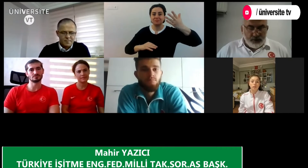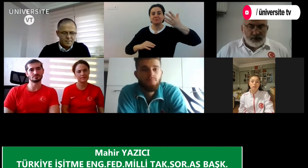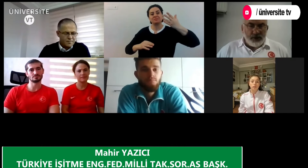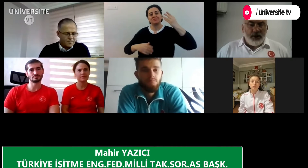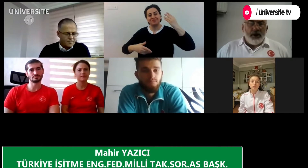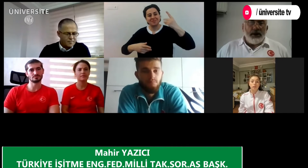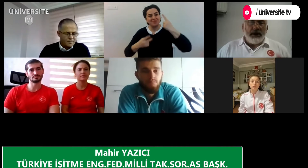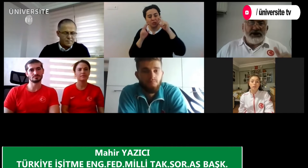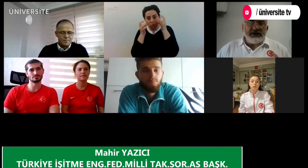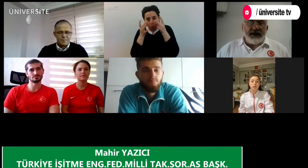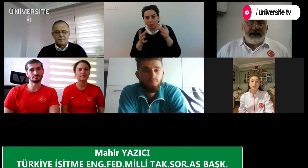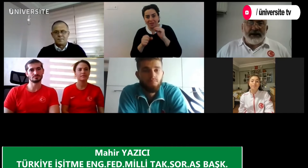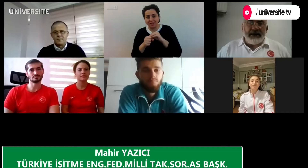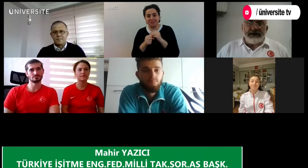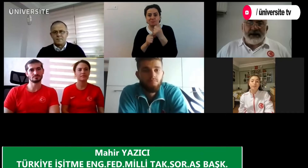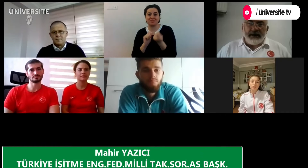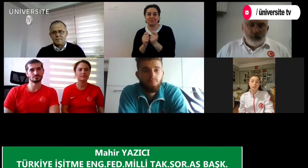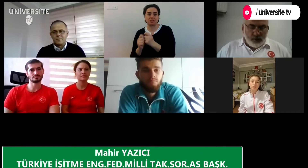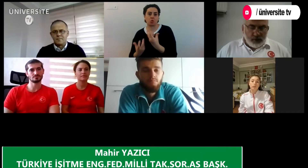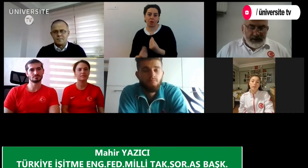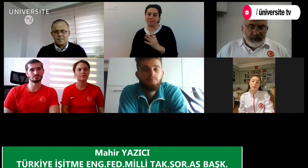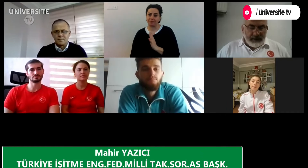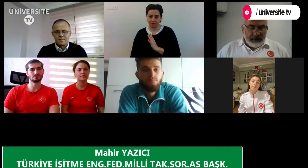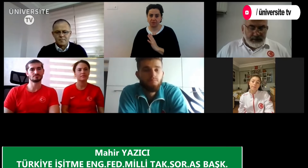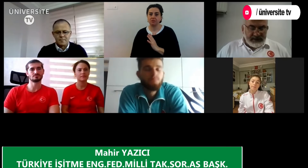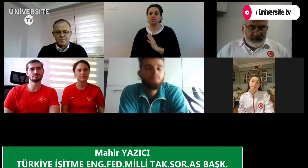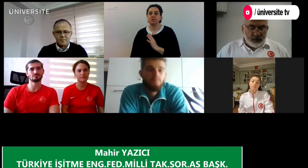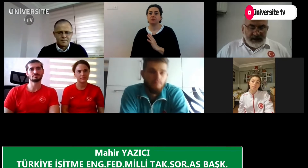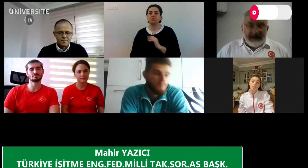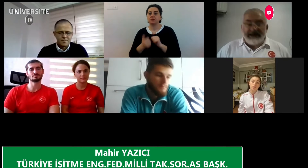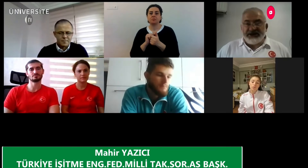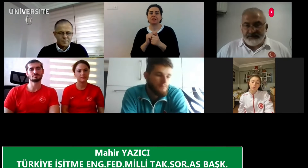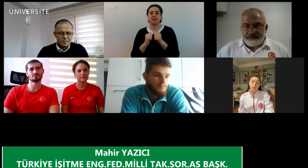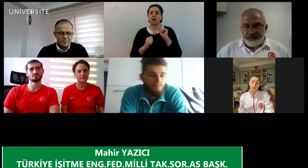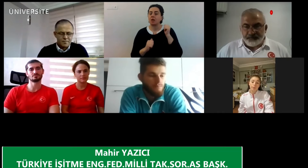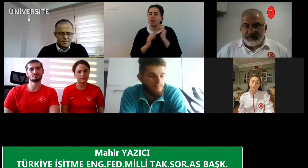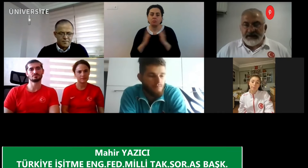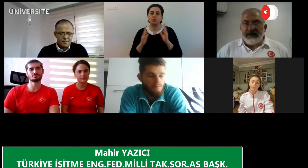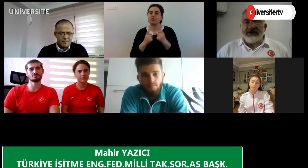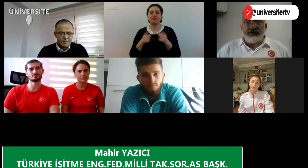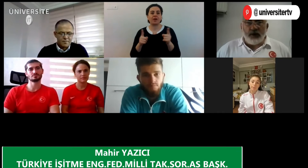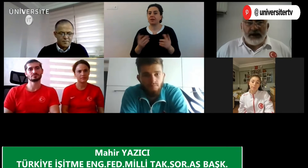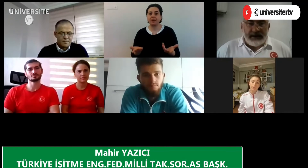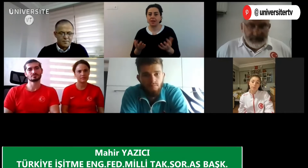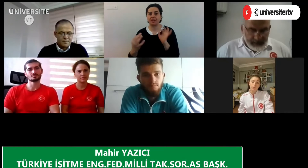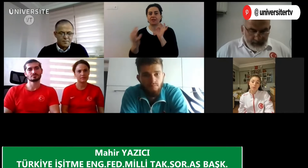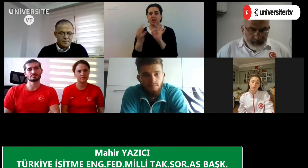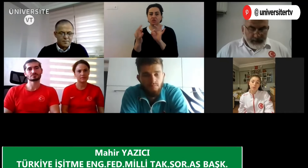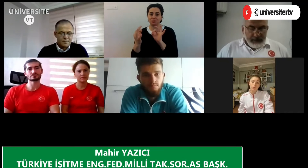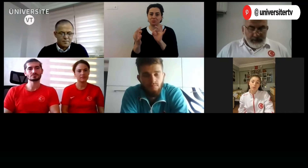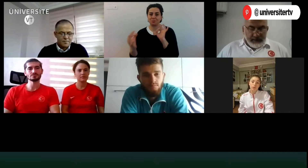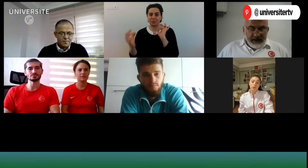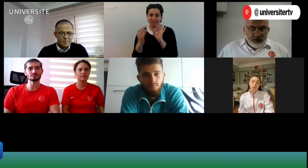işaretler oluyor. İşitme engellilerde en büyük olay sporda iletişim. İletişim olaylarını da